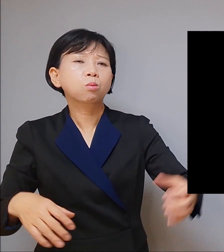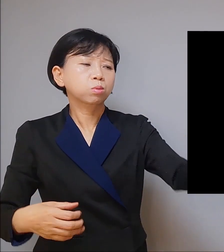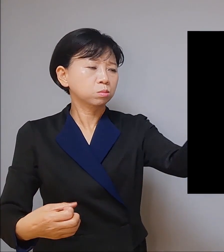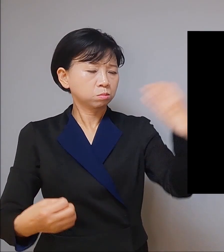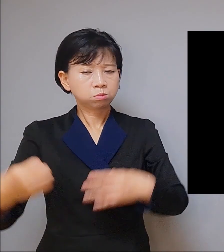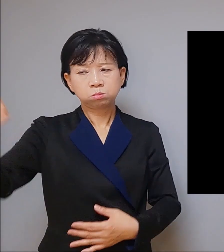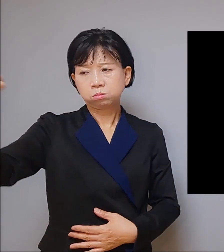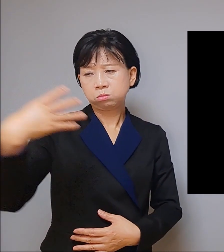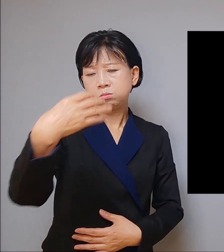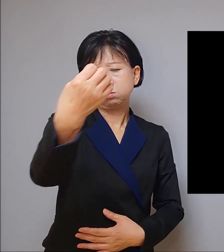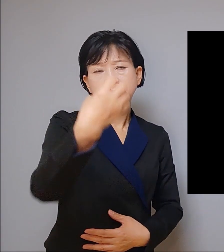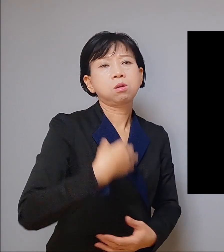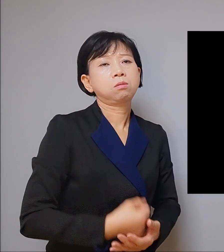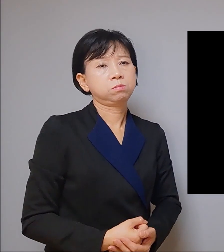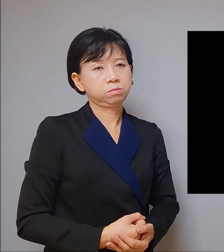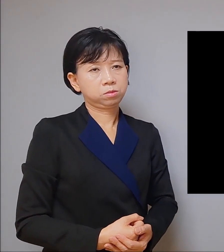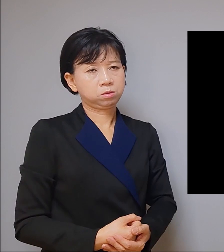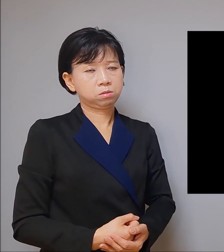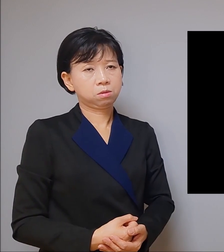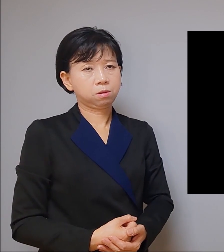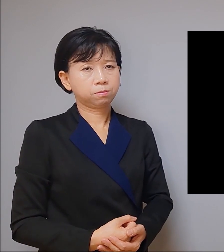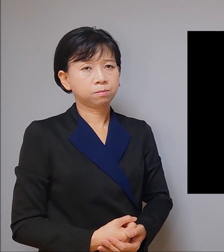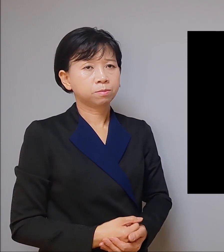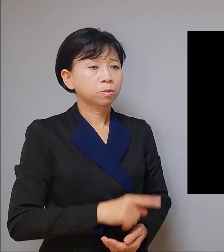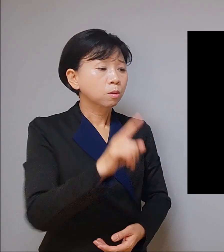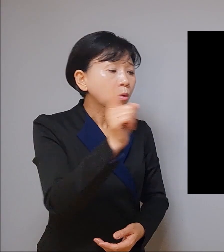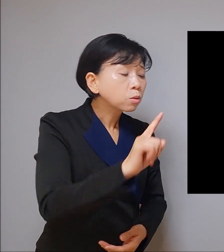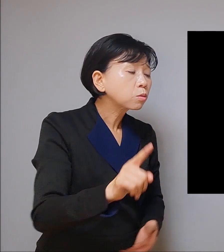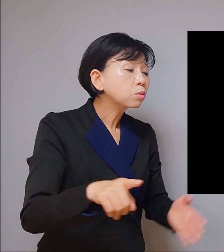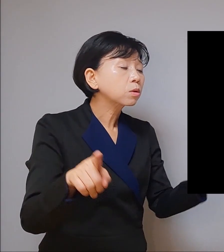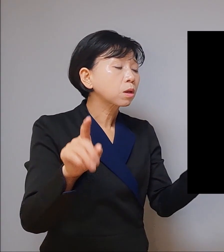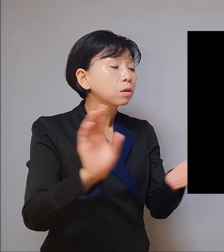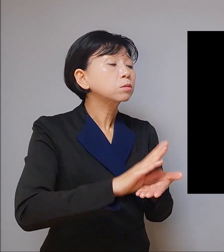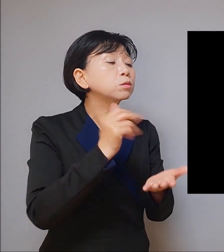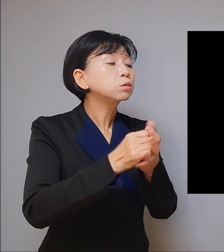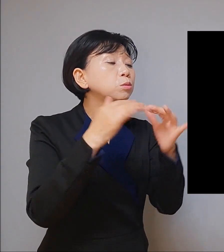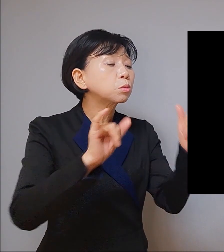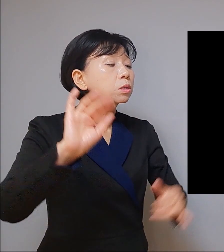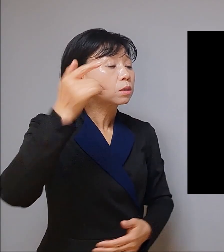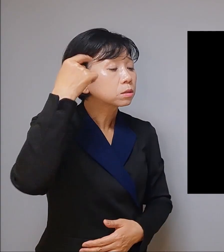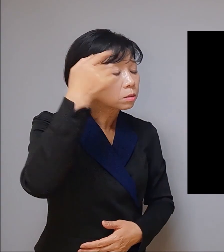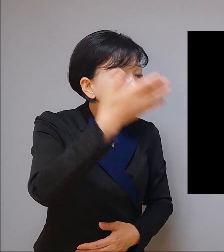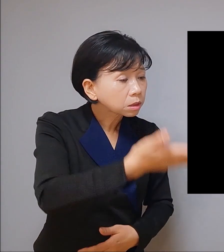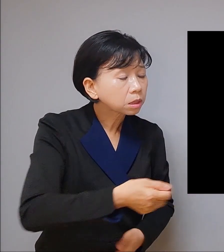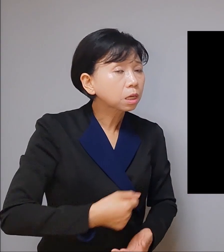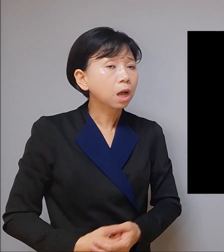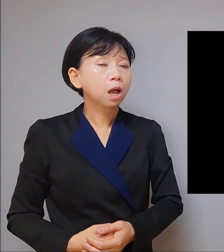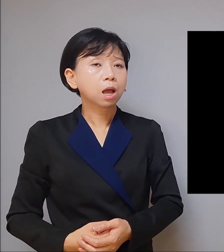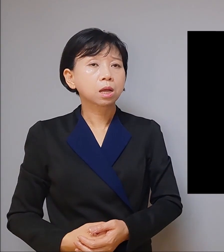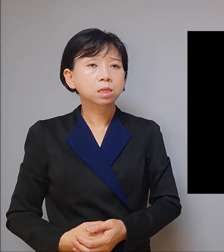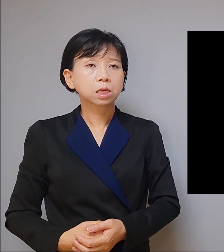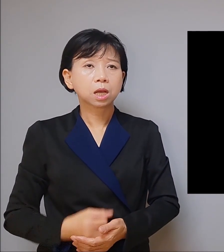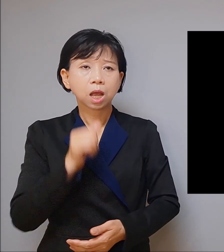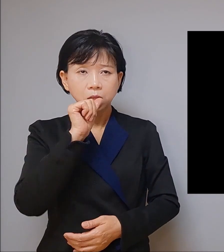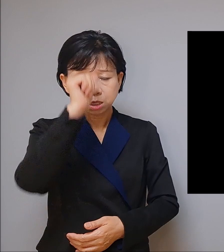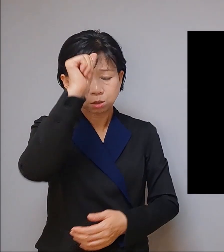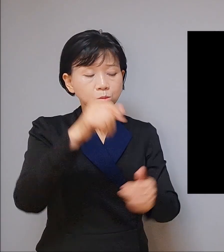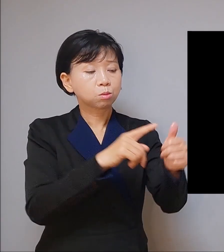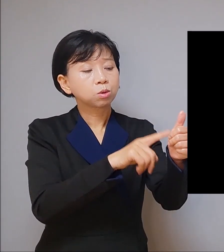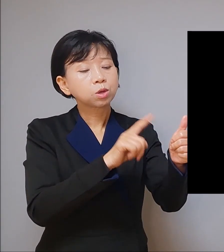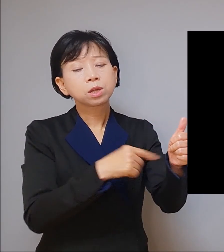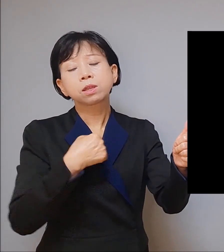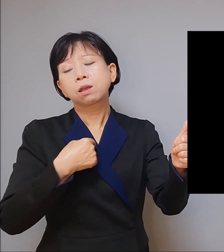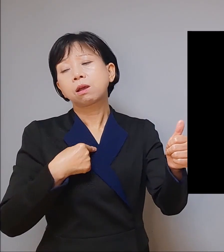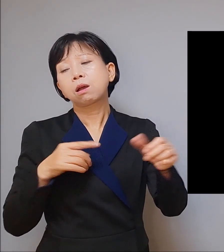한 인도인에게 묻게 됩니다. 어떻게 크리스찬이 되었습니까? 그 인도인은 말합니다. 시드니